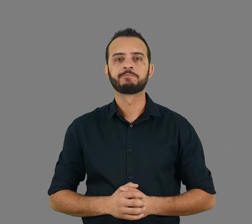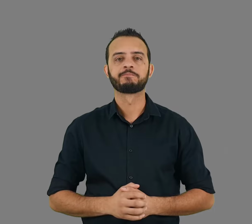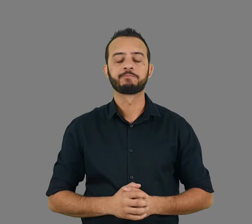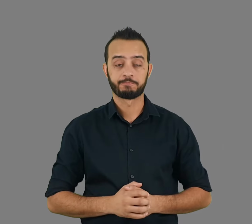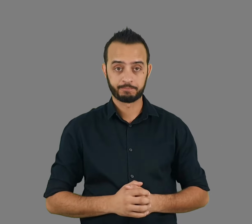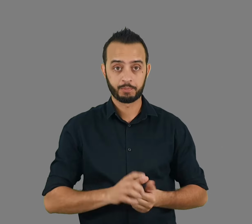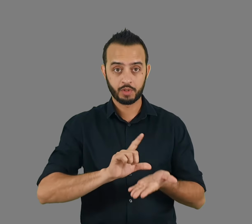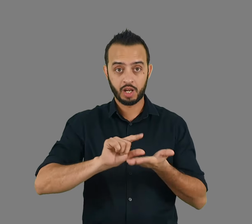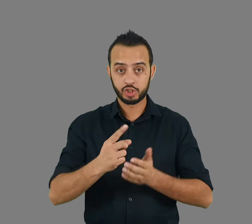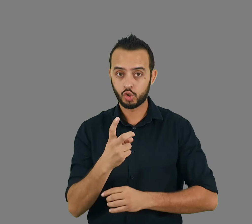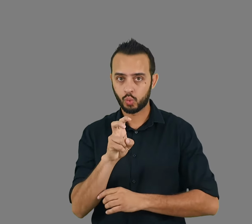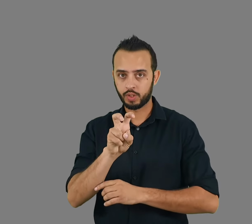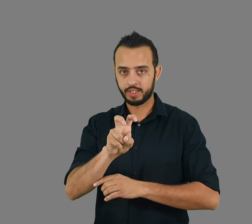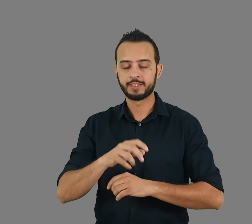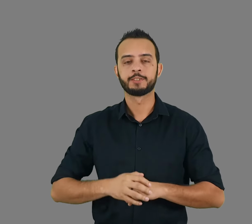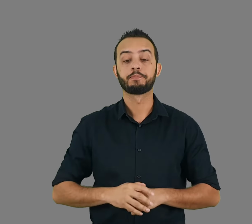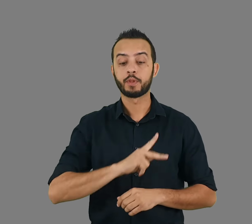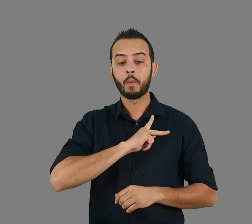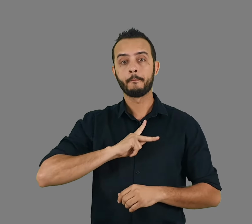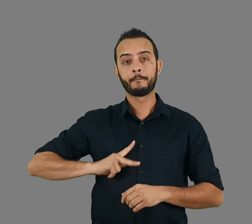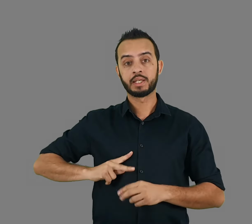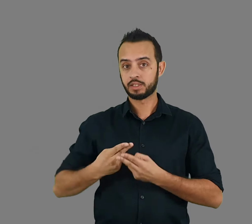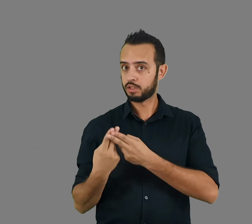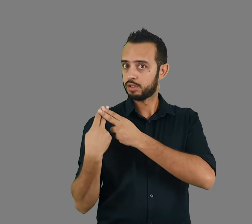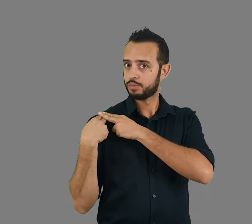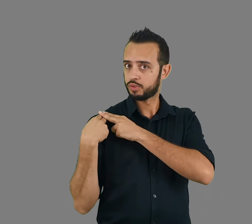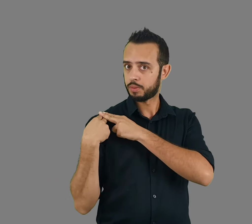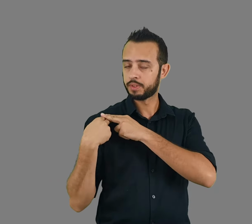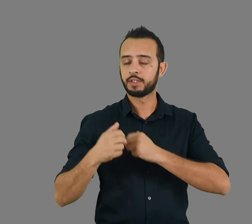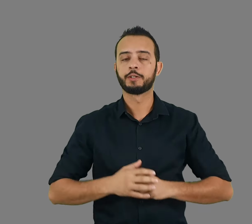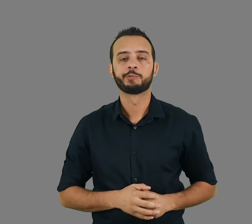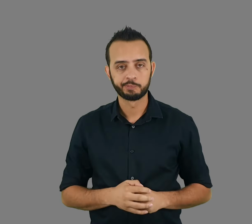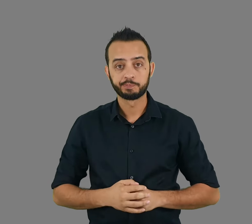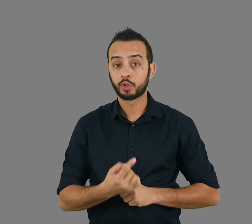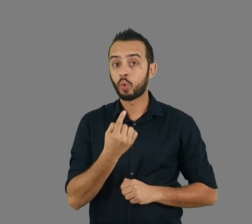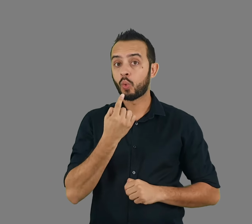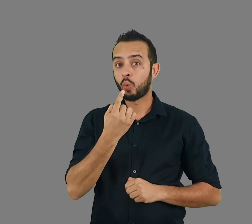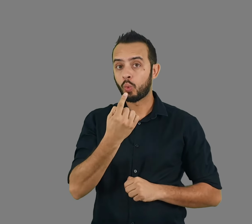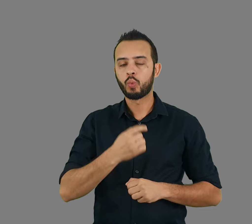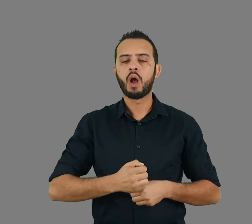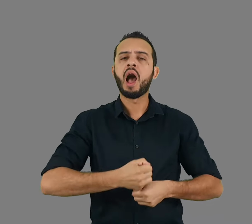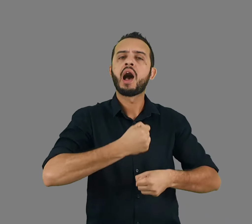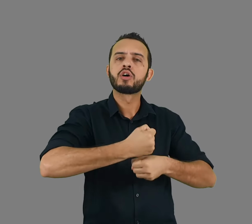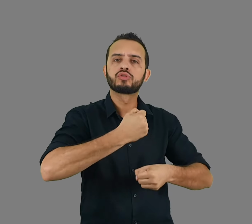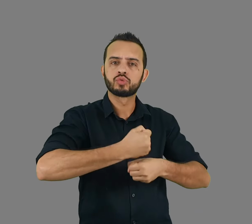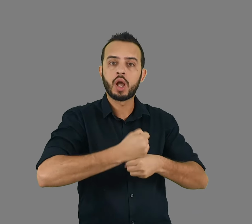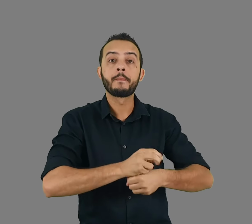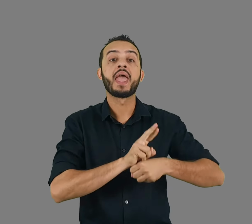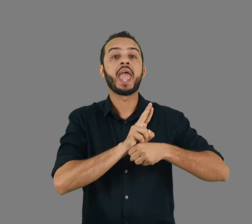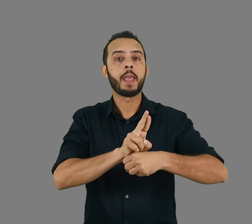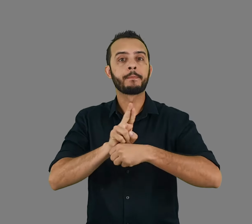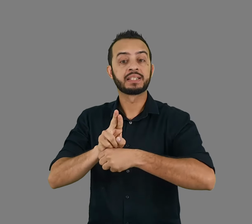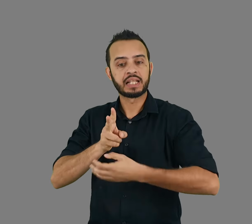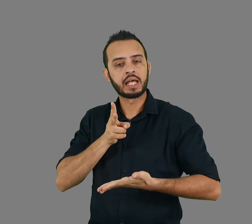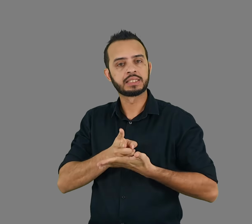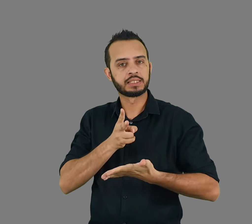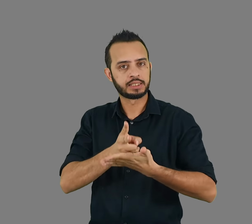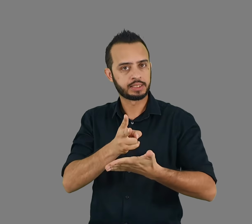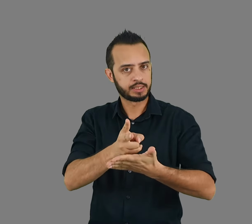Artigo 15. Compete ao presidente: 1. Representar a SUCAMP, ativa e passivamente, perante os